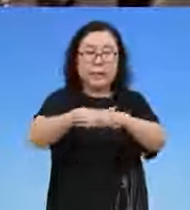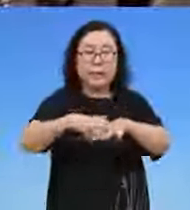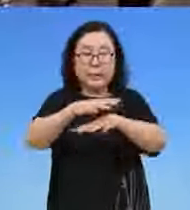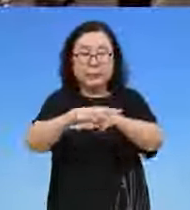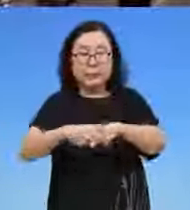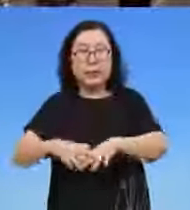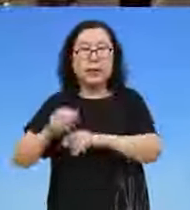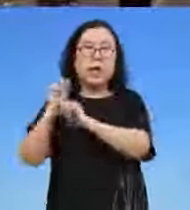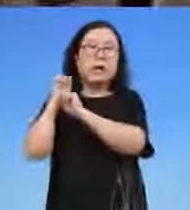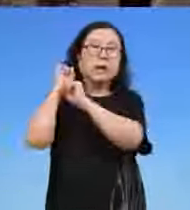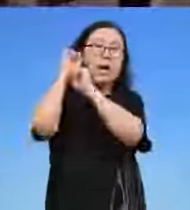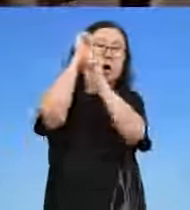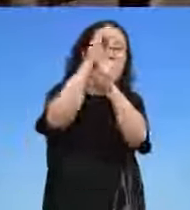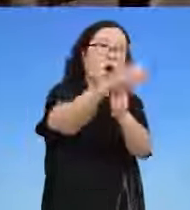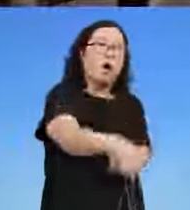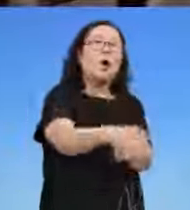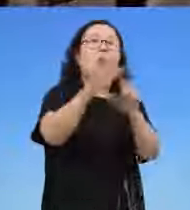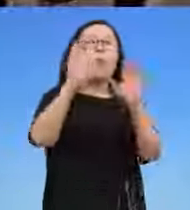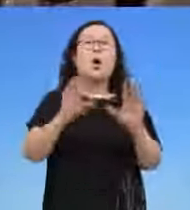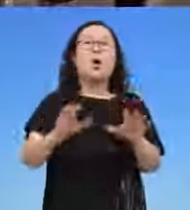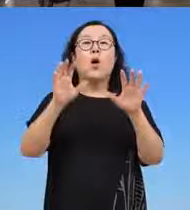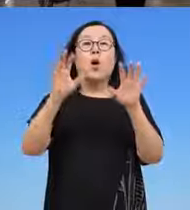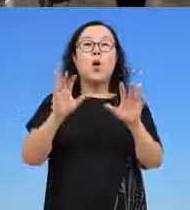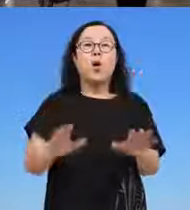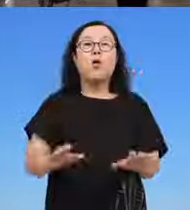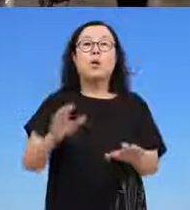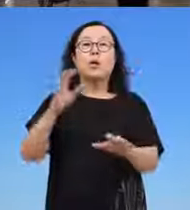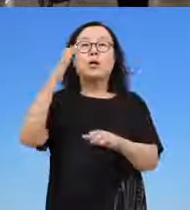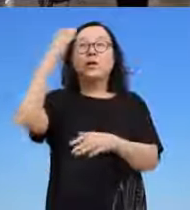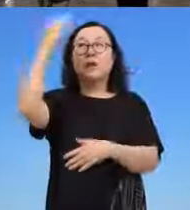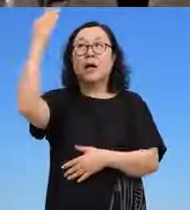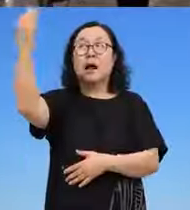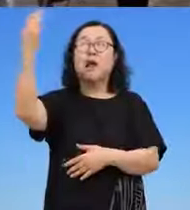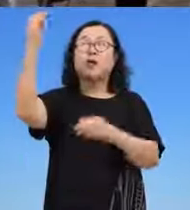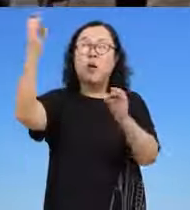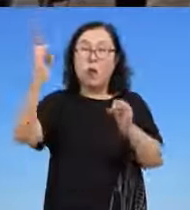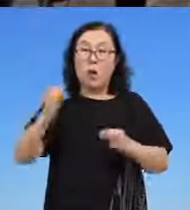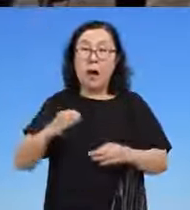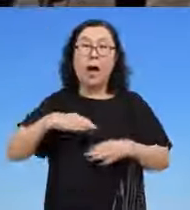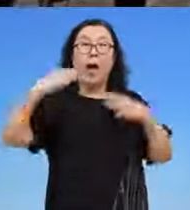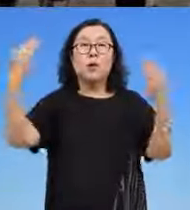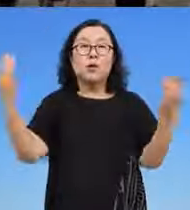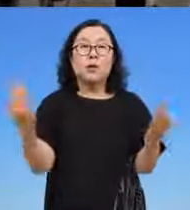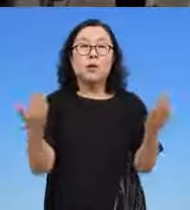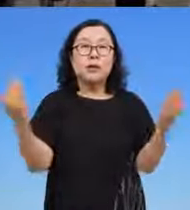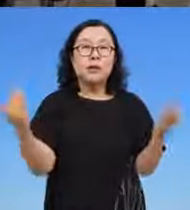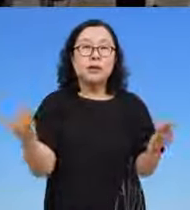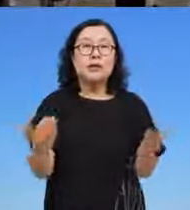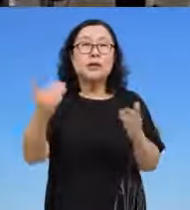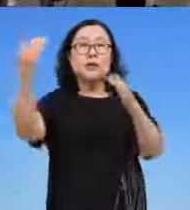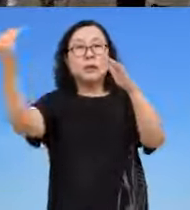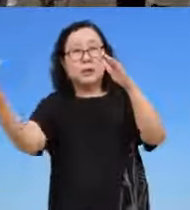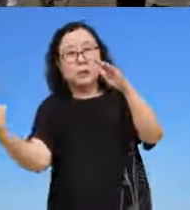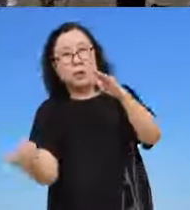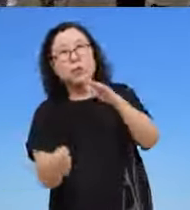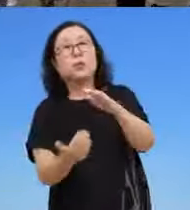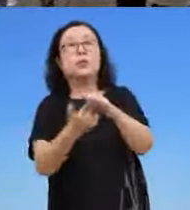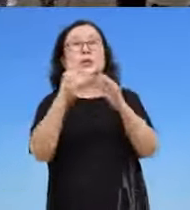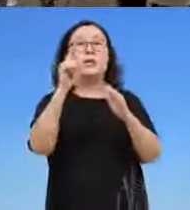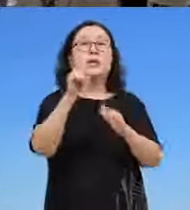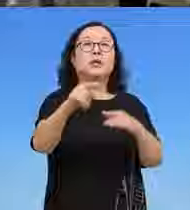깊은 곳에 그물 던져 오늘 그가 놀라운 일을 이루시는 것